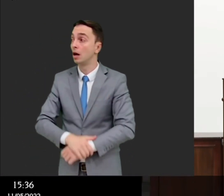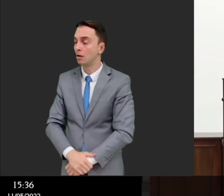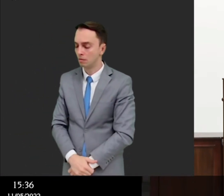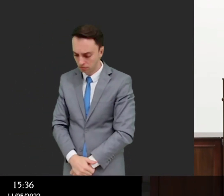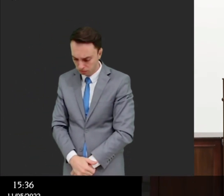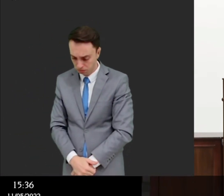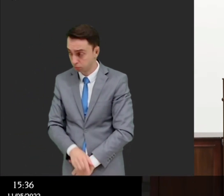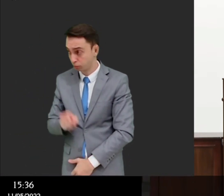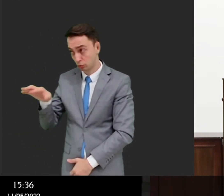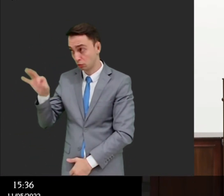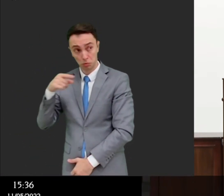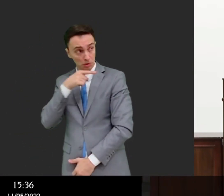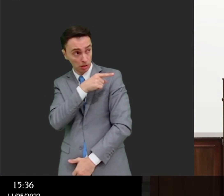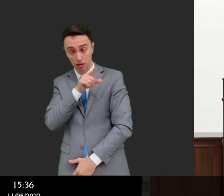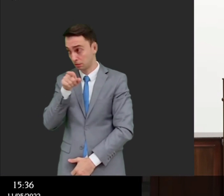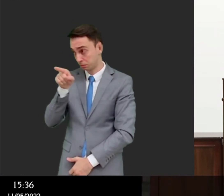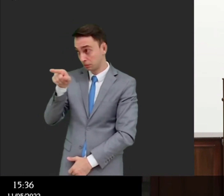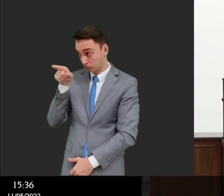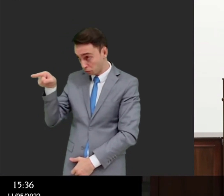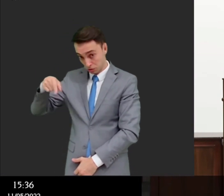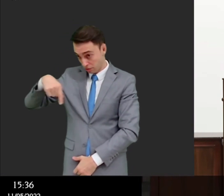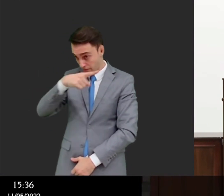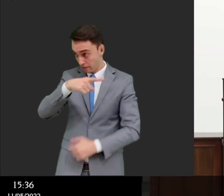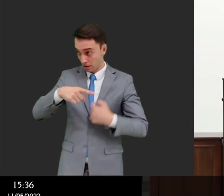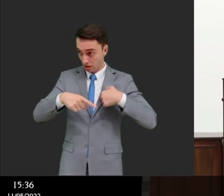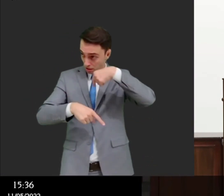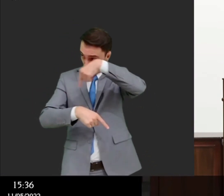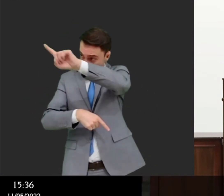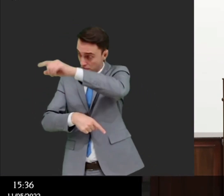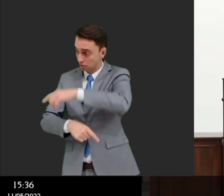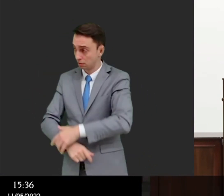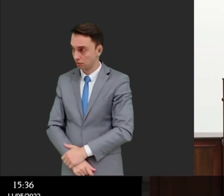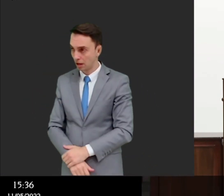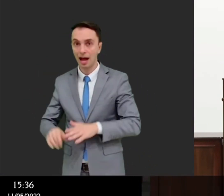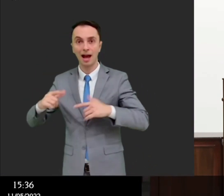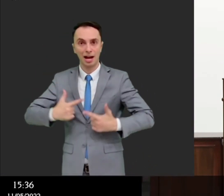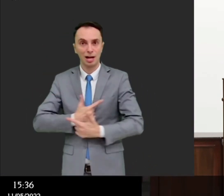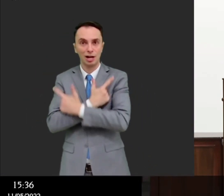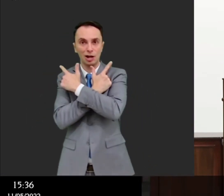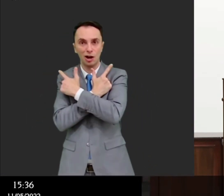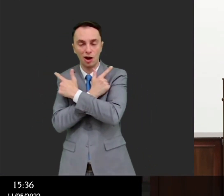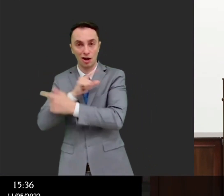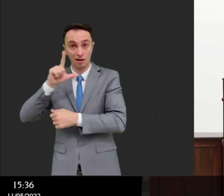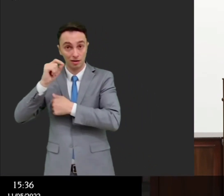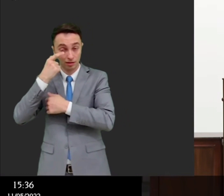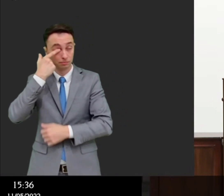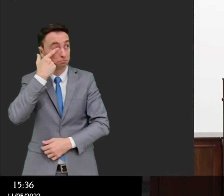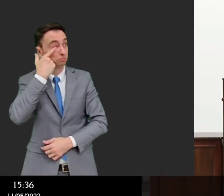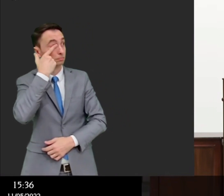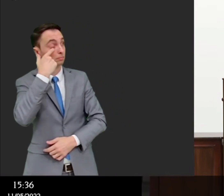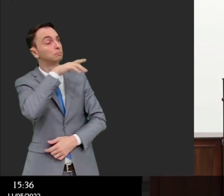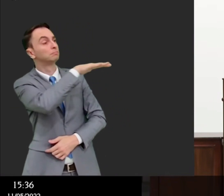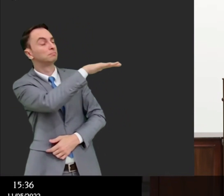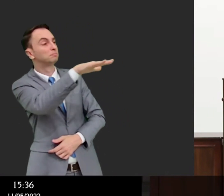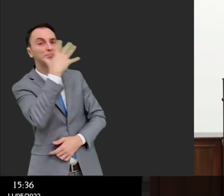você for para cá, eu vou para lá. O que aconteceu? Ele foi onde era bem regado, onde estava bonito, e ali